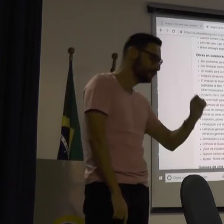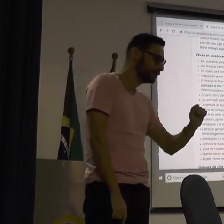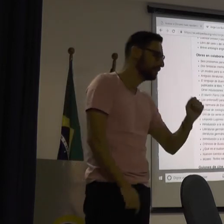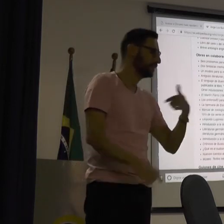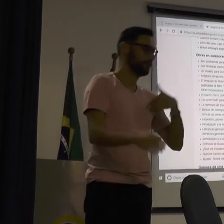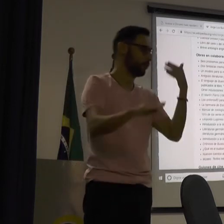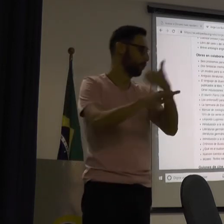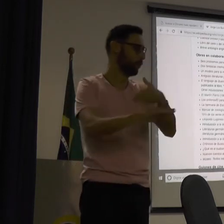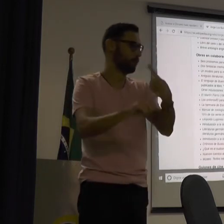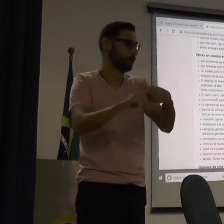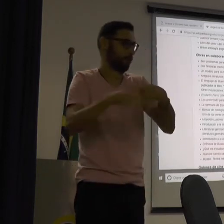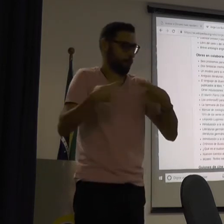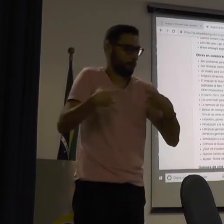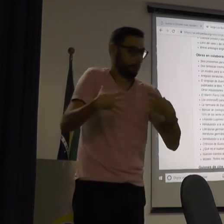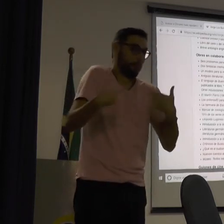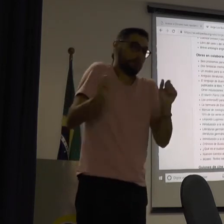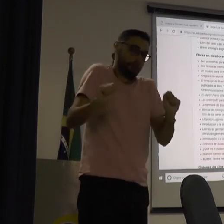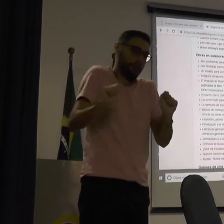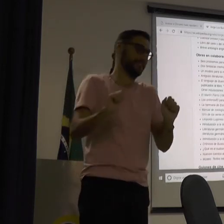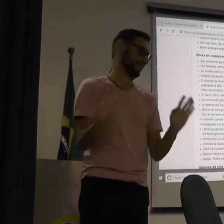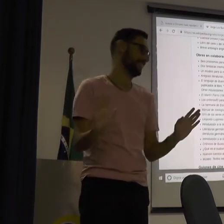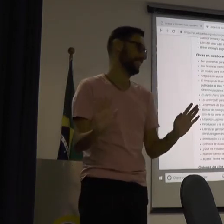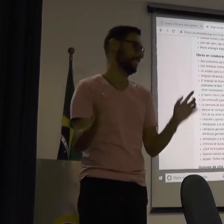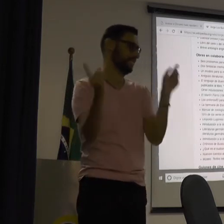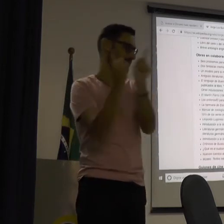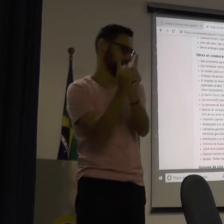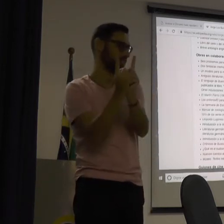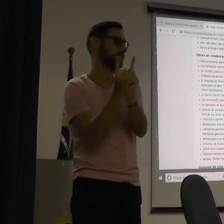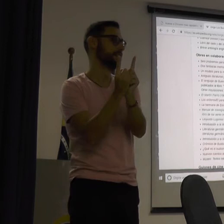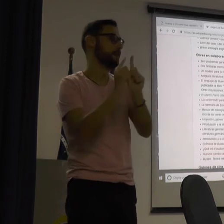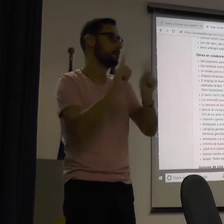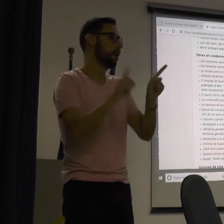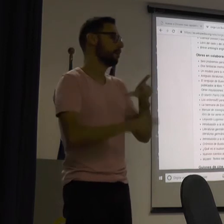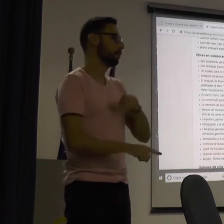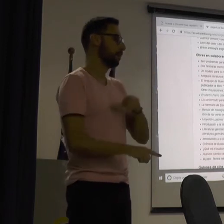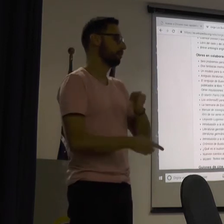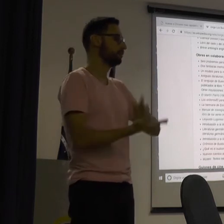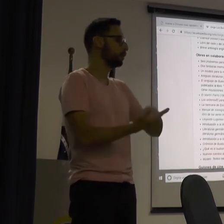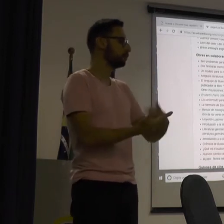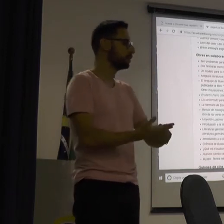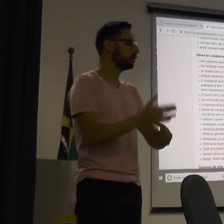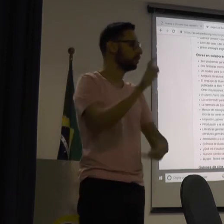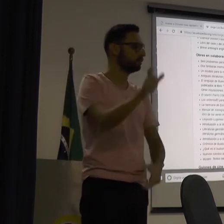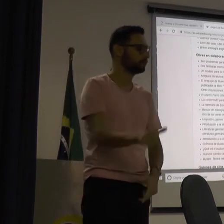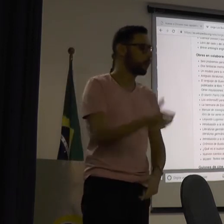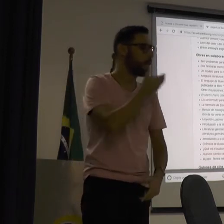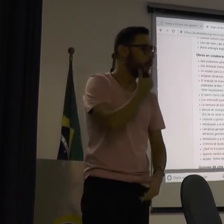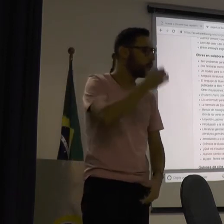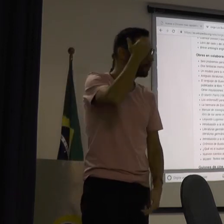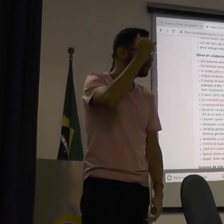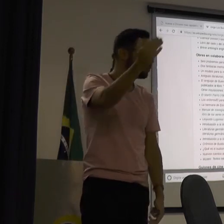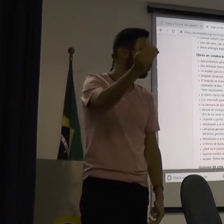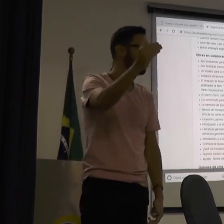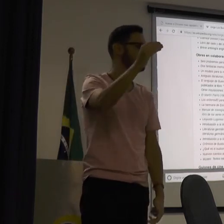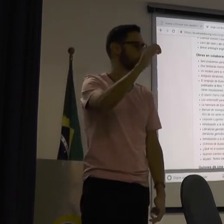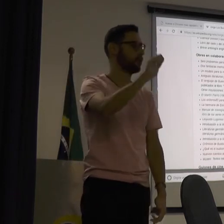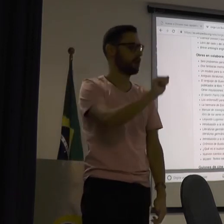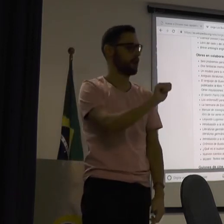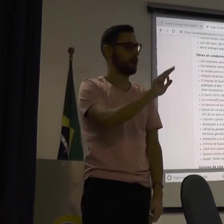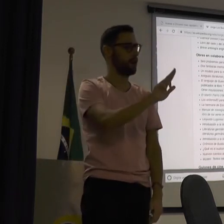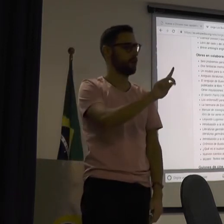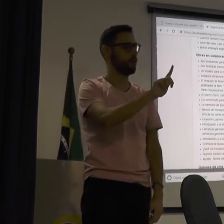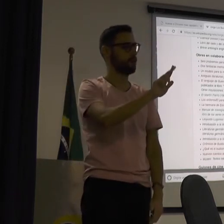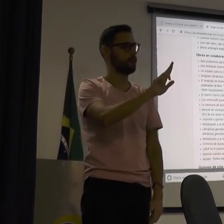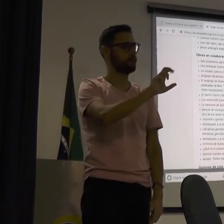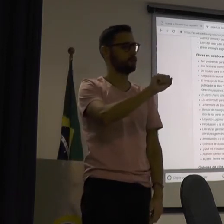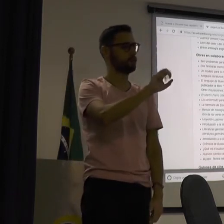entrevista maravilhosa? Ninguém menos que o Augusto de Campos, que no Brasil aterrorizava e ainda aterroriza muita